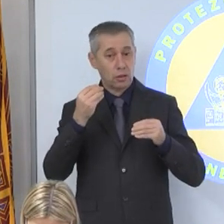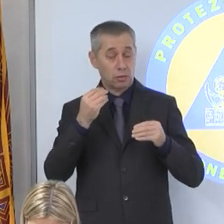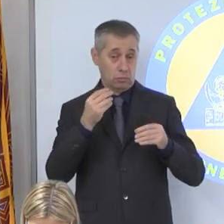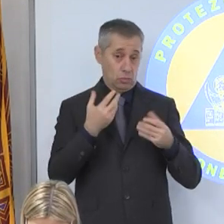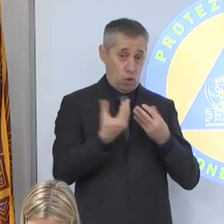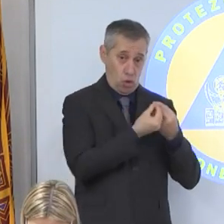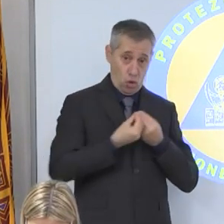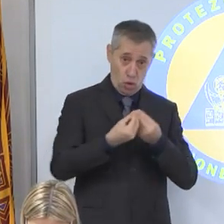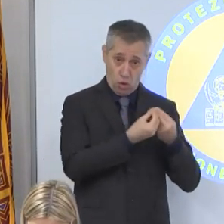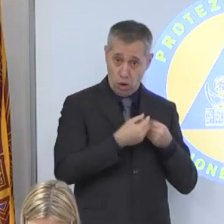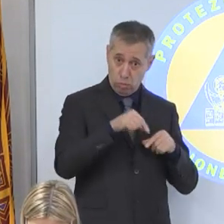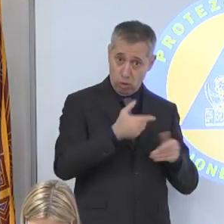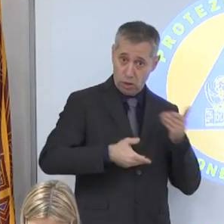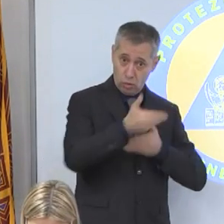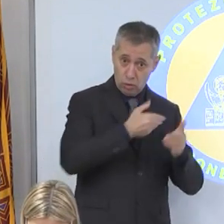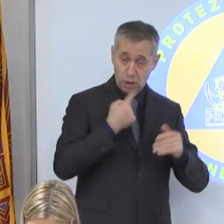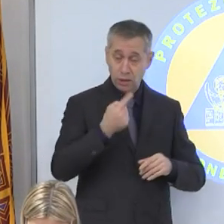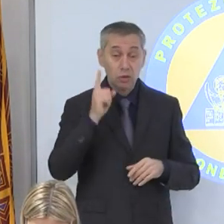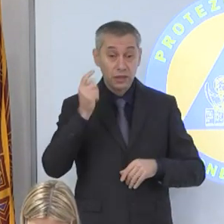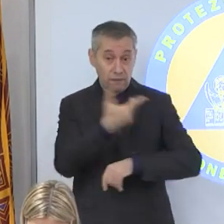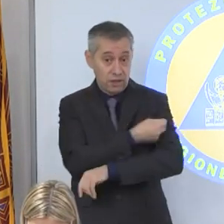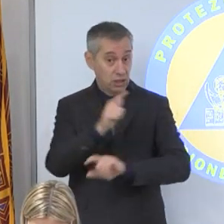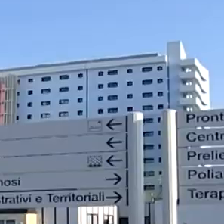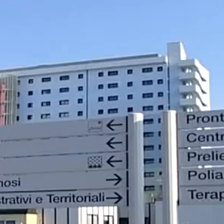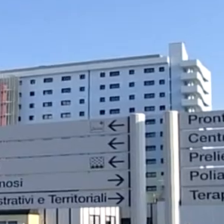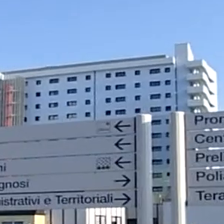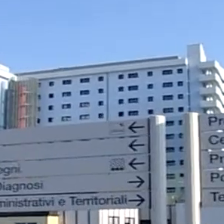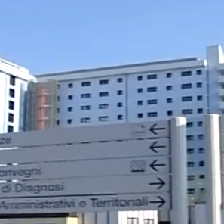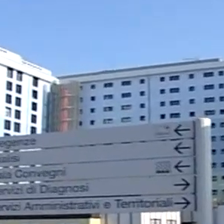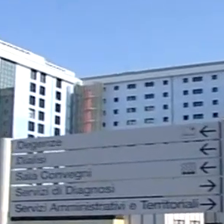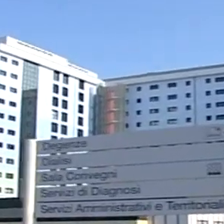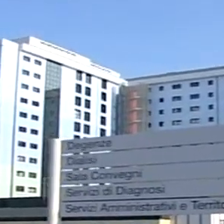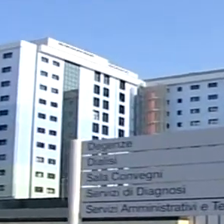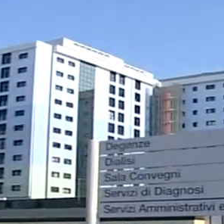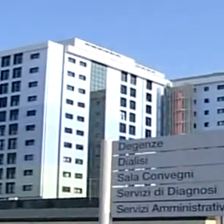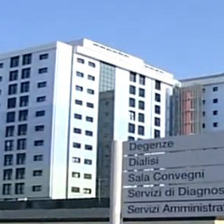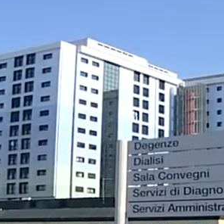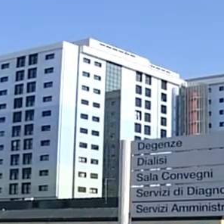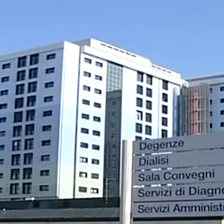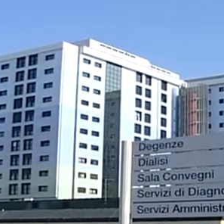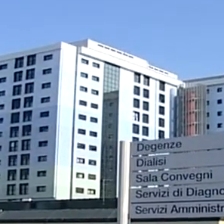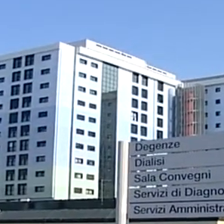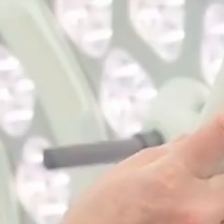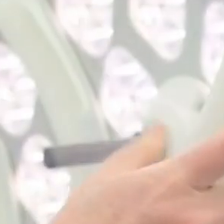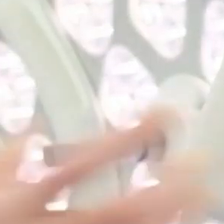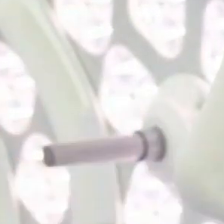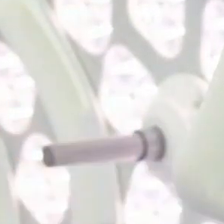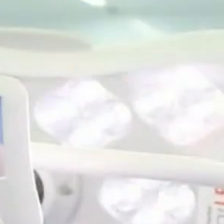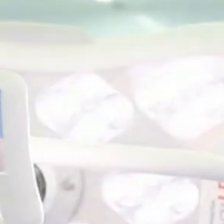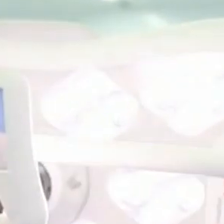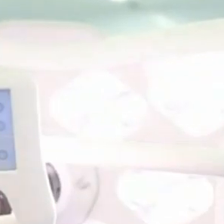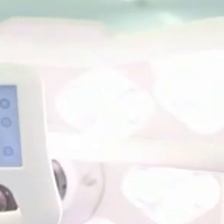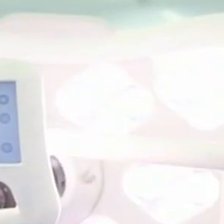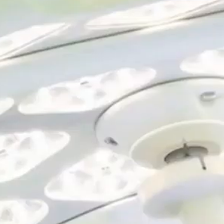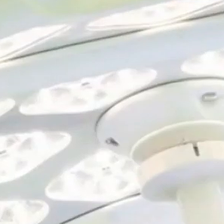Se non avessimo avuto le vaccinazioni avremmo già 1600 persone in ospedale più o meno. Queste le proiezioni, con i dati attualmente in possesso, di quella